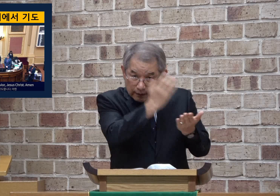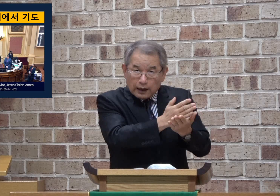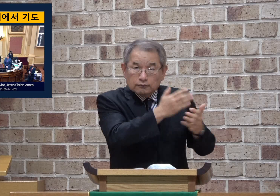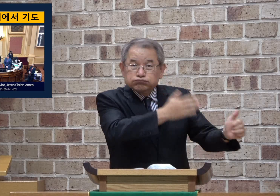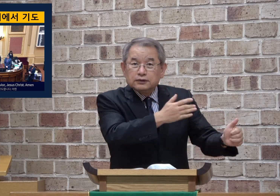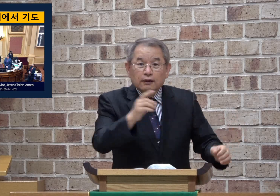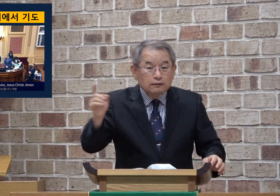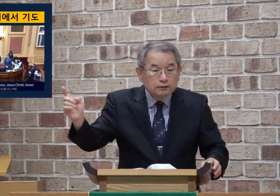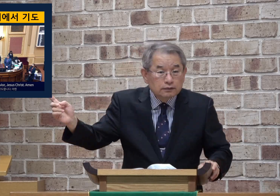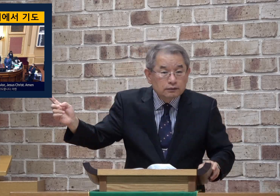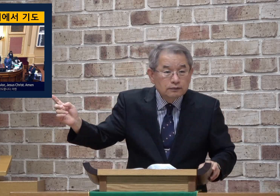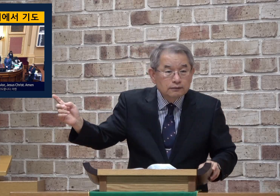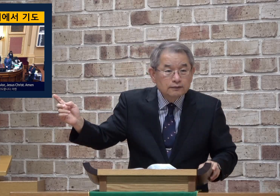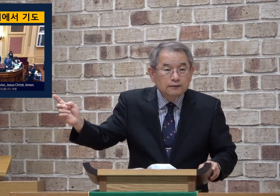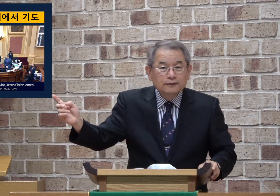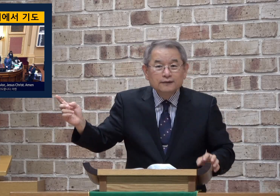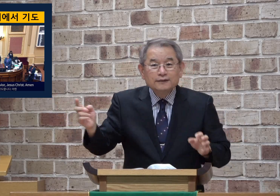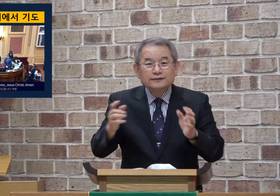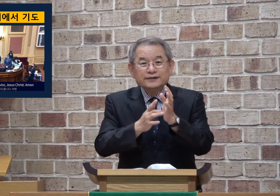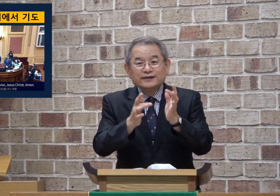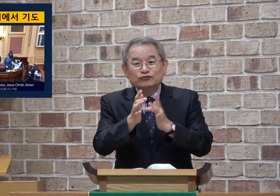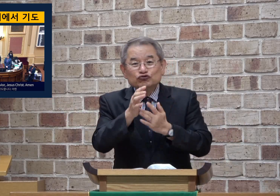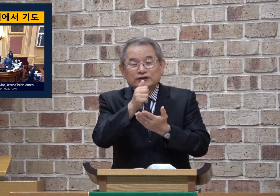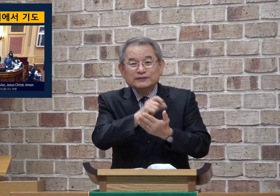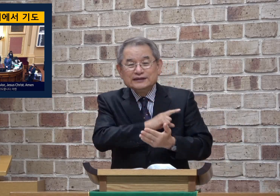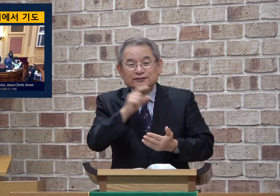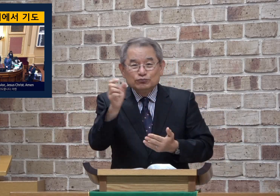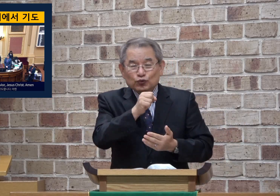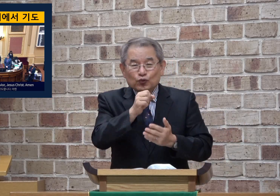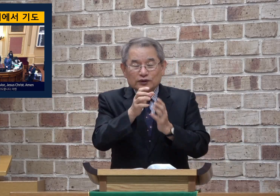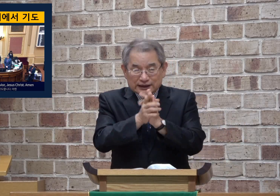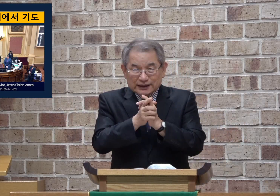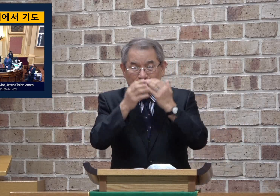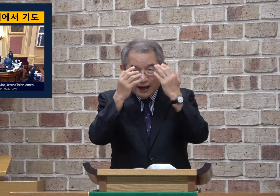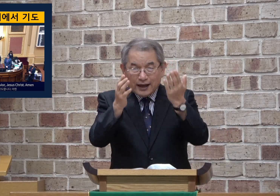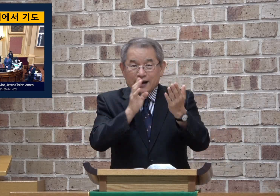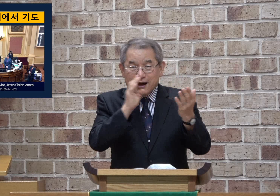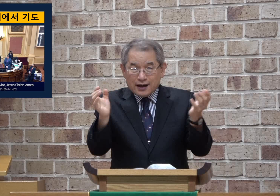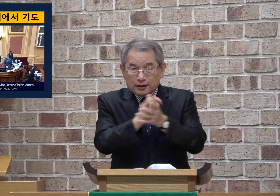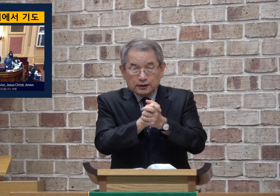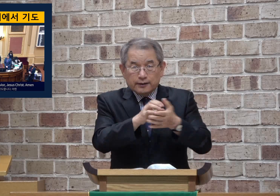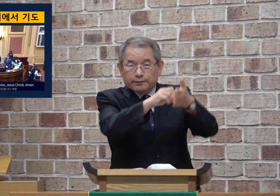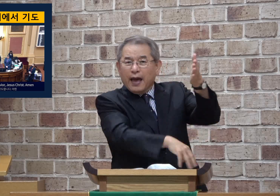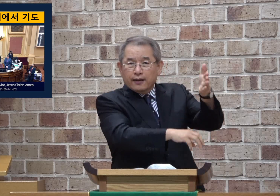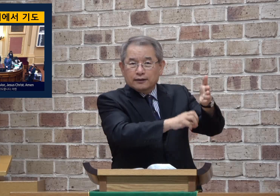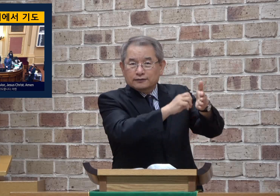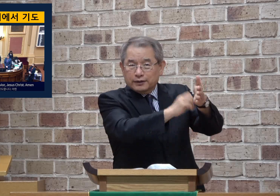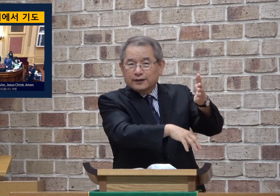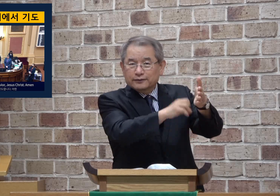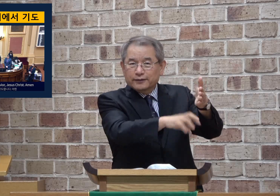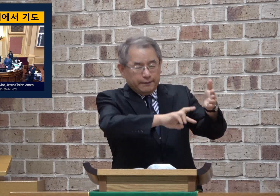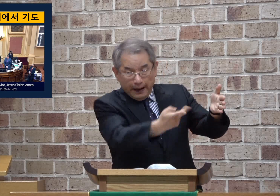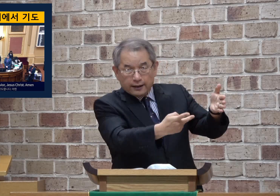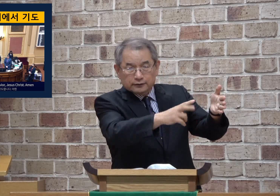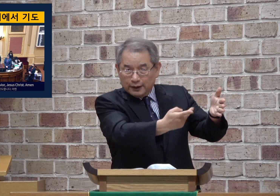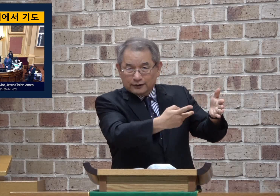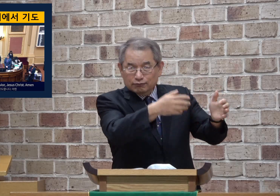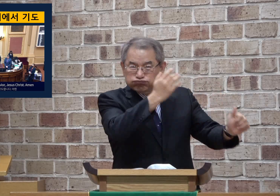그 기도 내용 중에 예수님의 이름에 언급하지 않게 해달라고 부탁을 드렸습니다. 기도 내용 모든 것은 괜찮지만